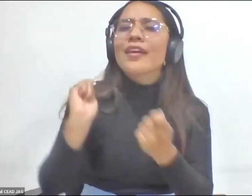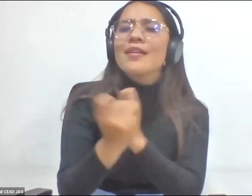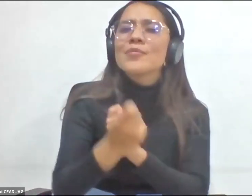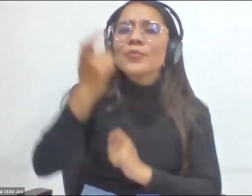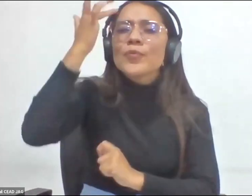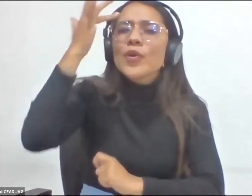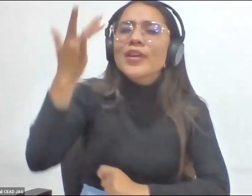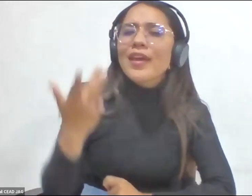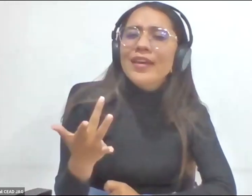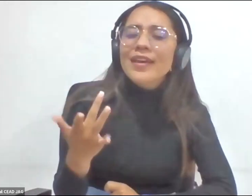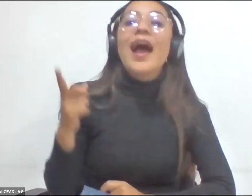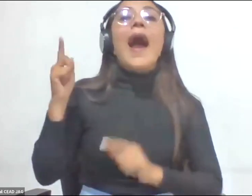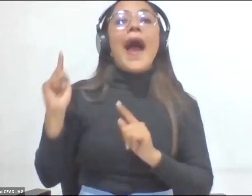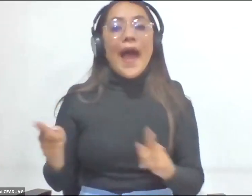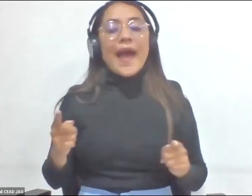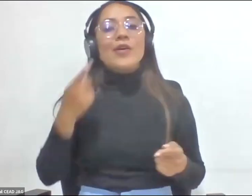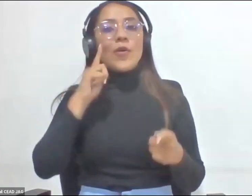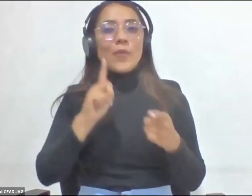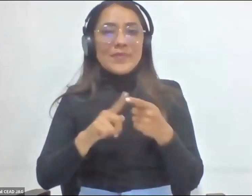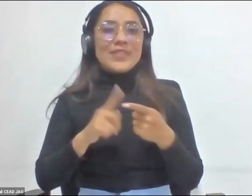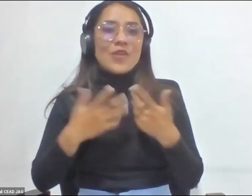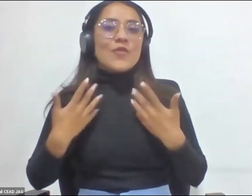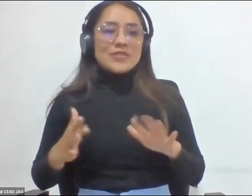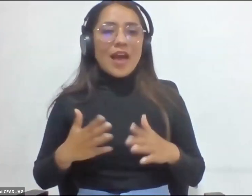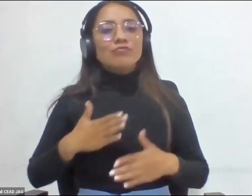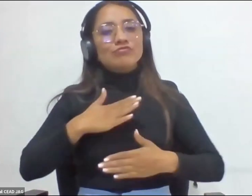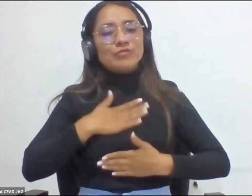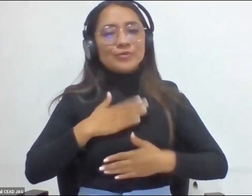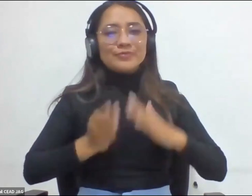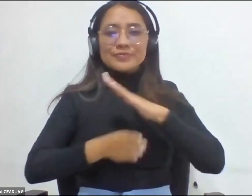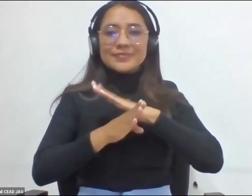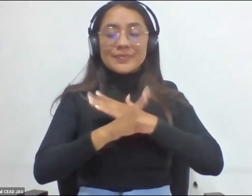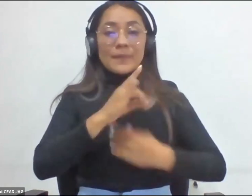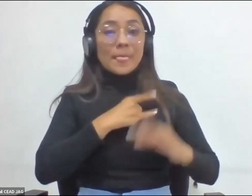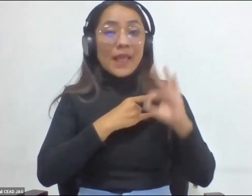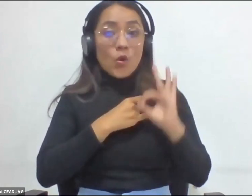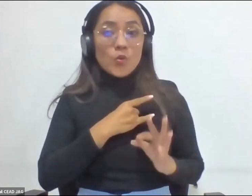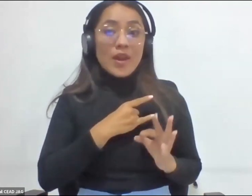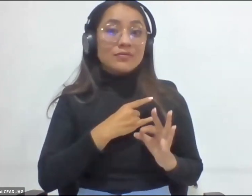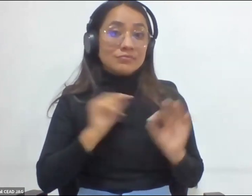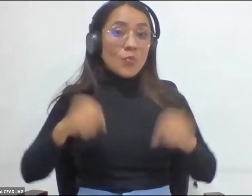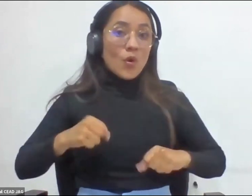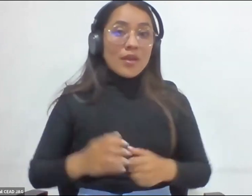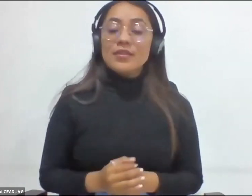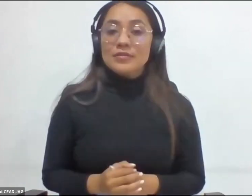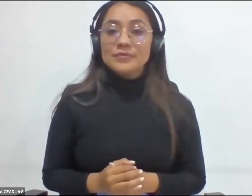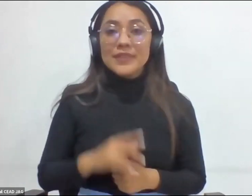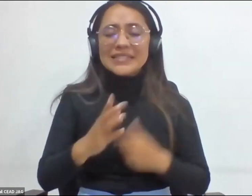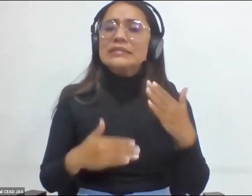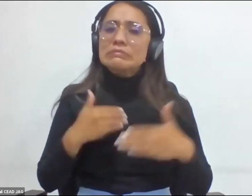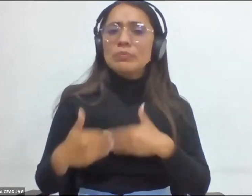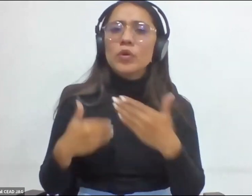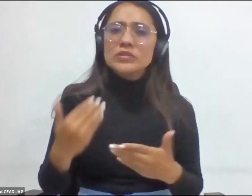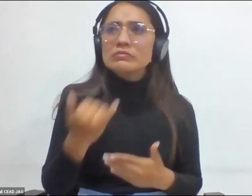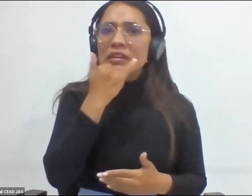ies para llegar a la unad ese es un procedimiento para llegar directamente a la unad Entonces por qué están